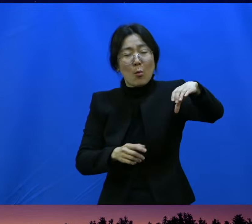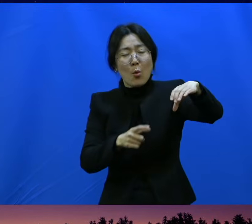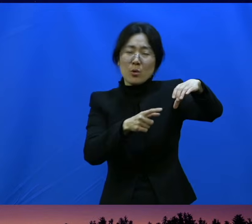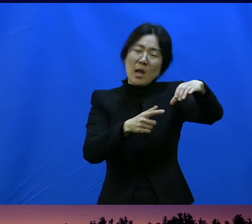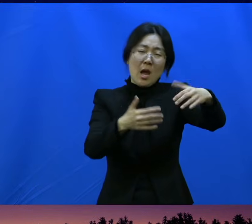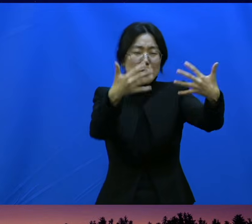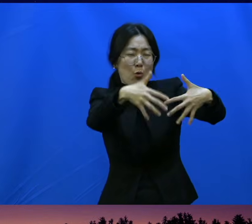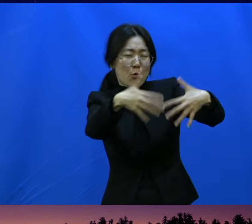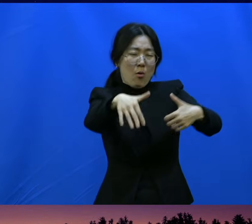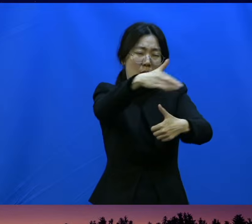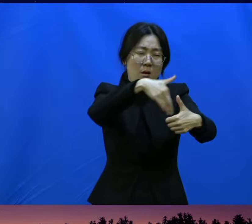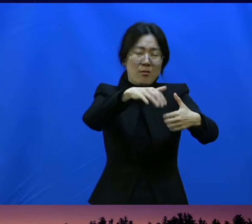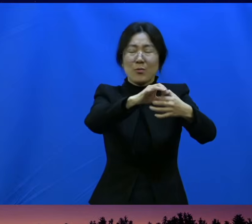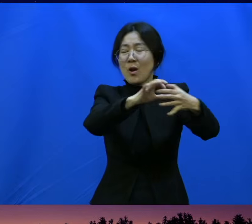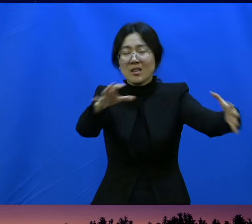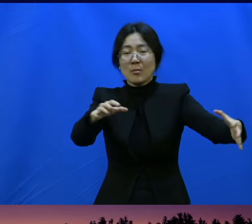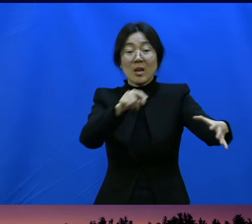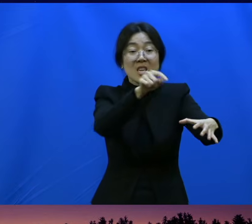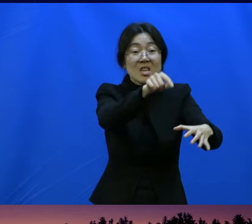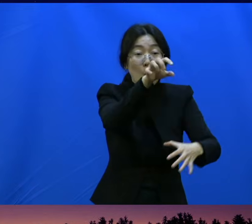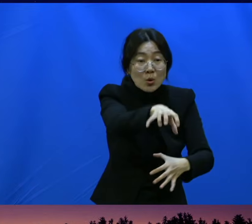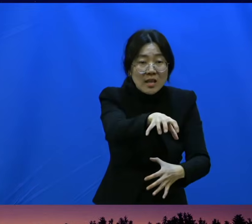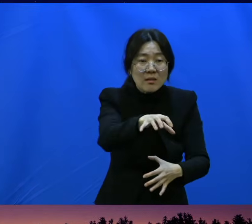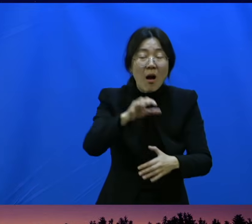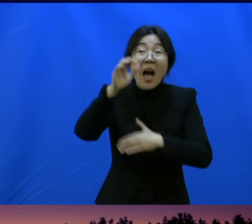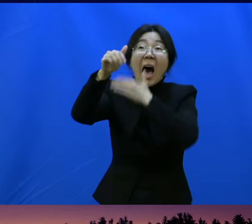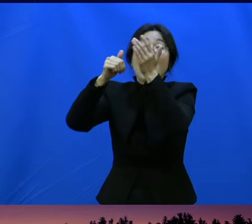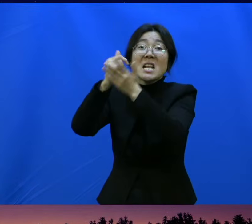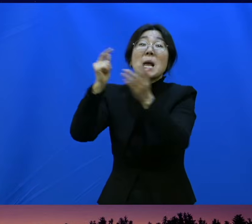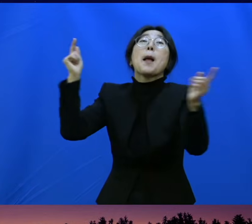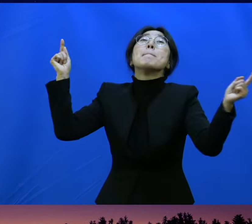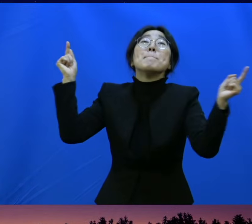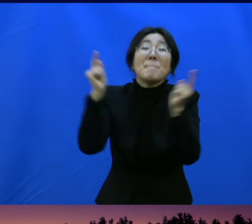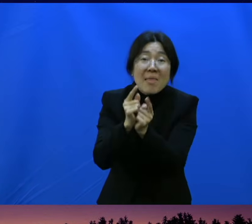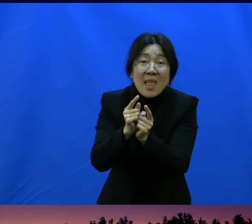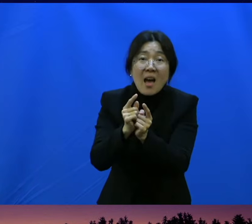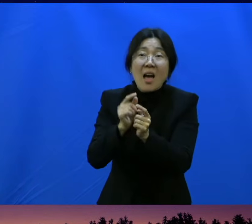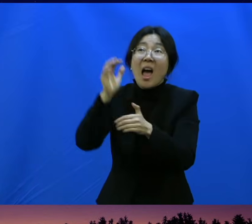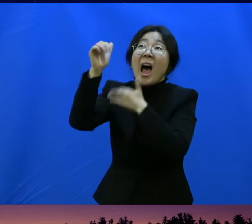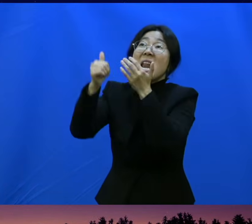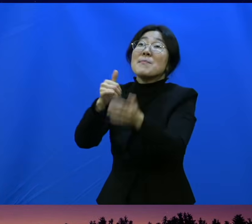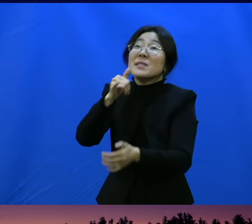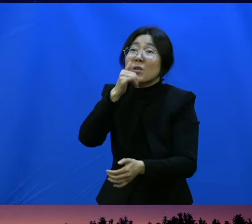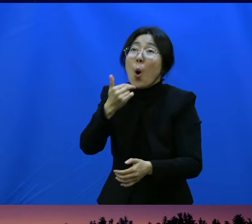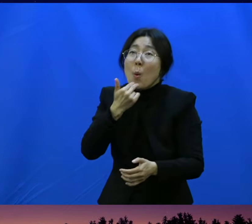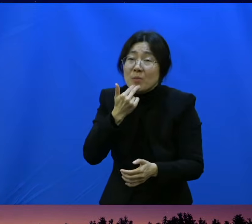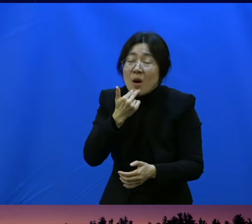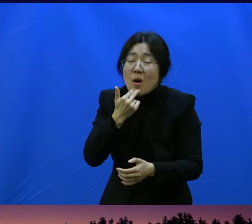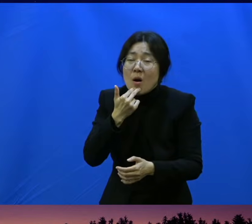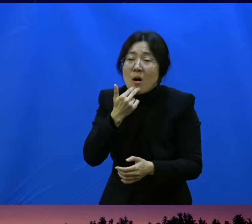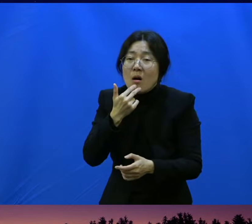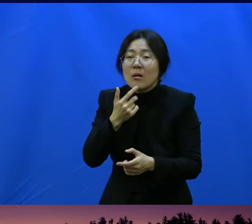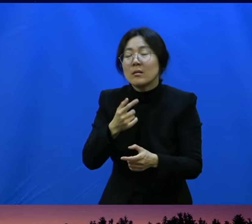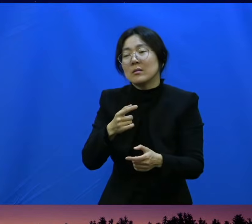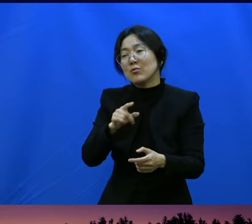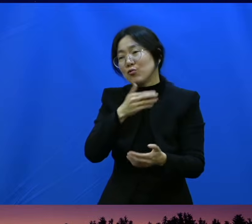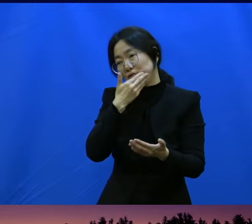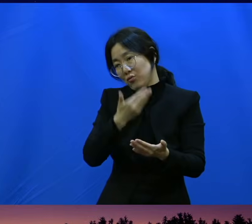것입니다. 오늘 인생의 내리막길을 걷고 있는 분이 있다면 오늘 하나님을 만날 수 있게 되기를